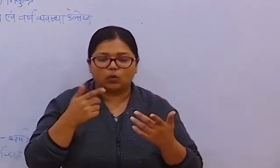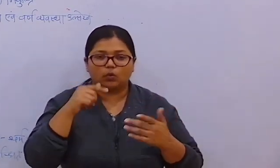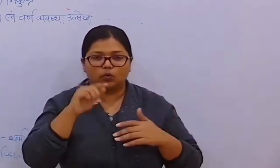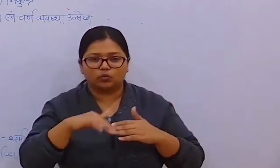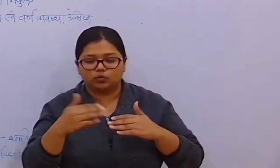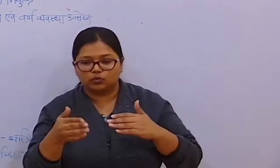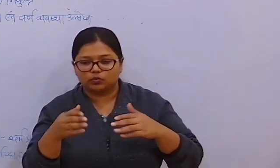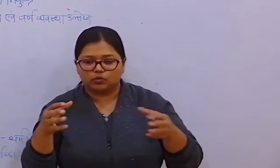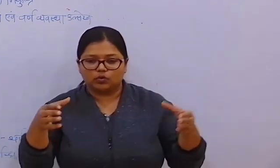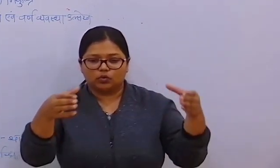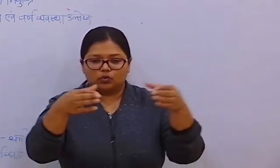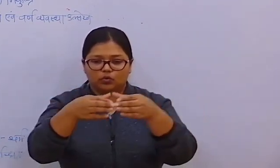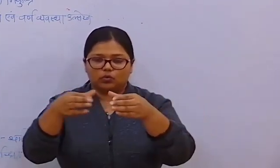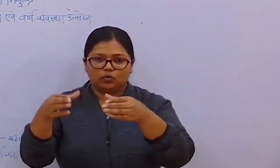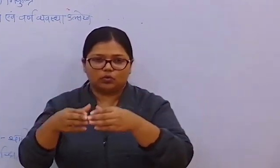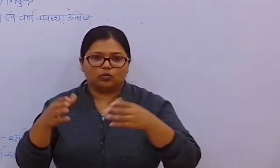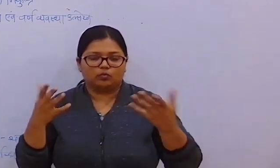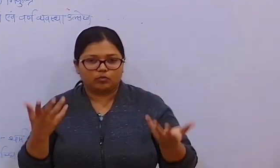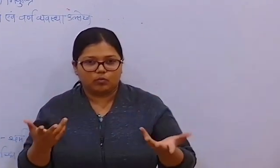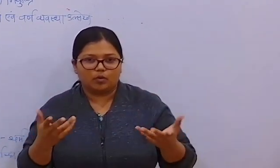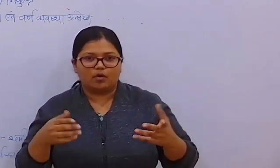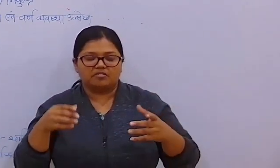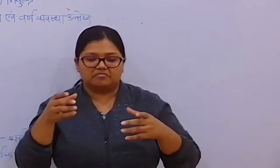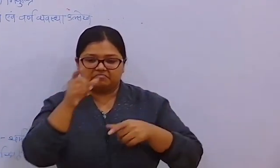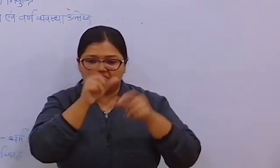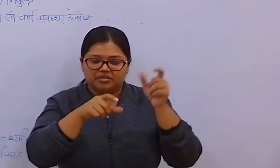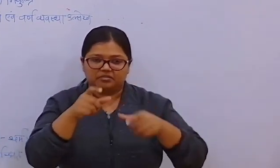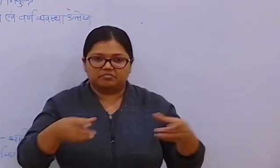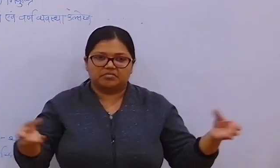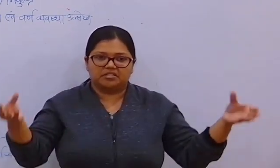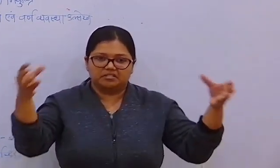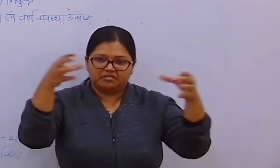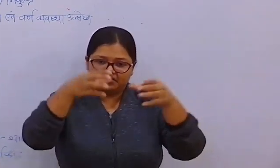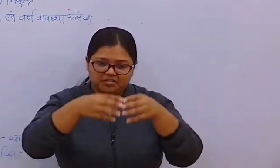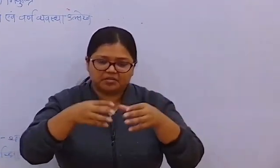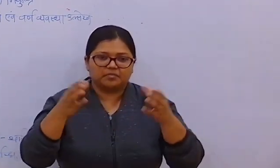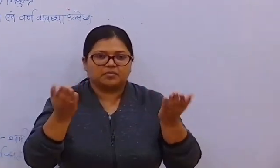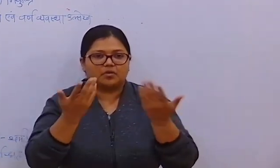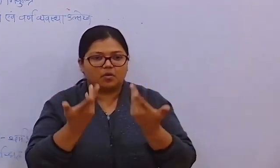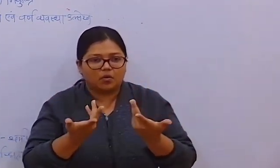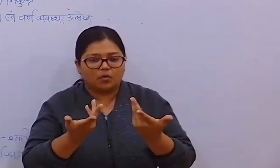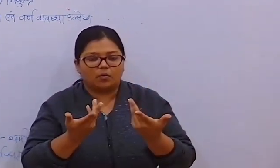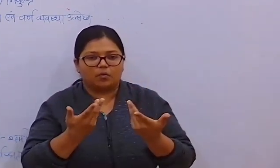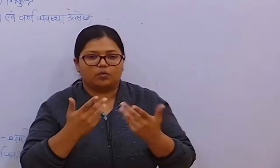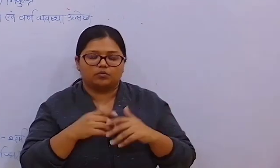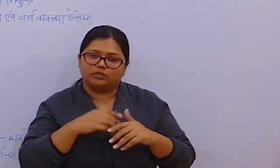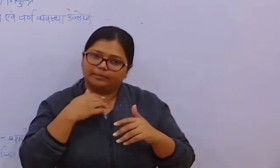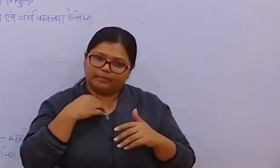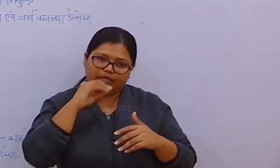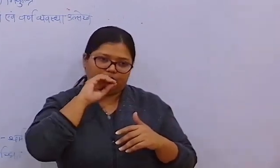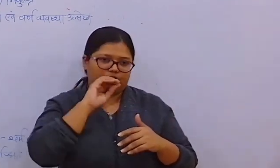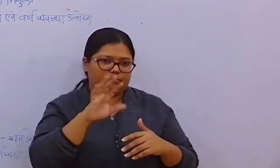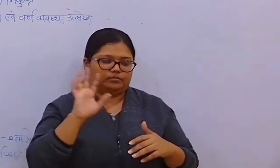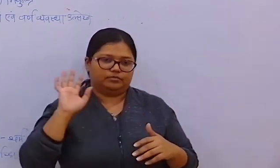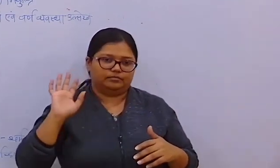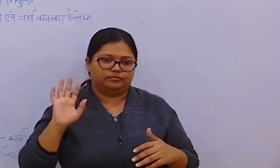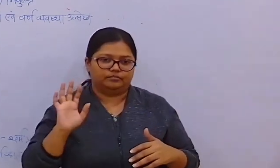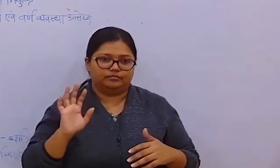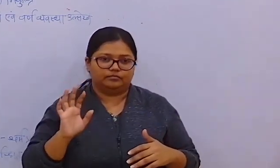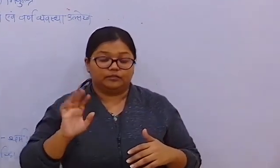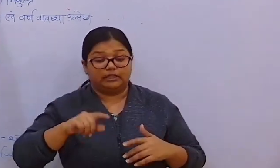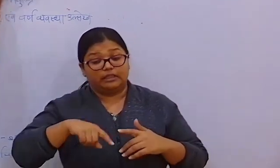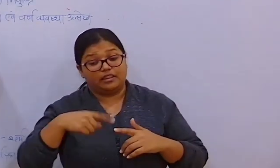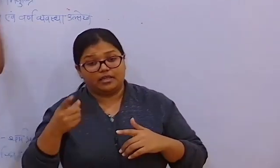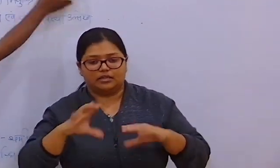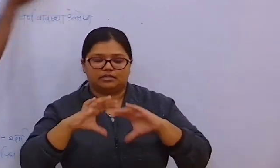की कक्षा में पढ़ेंगे। अभी चंद्रगुप्त मौर्य के जो 7 नाम थे उनको आप लिख लो।